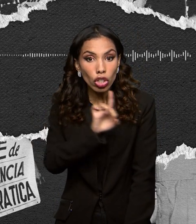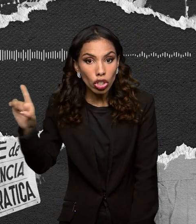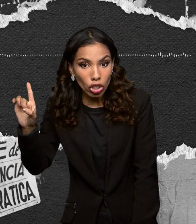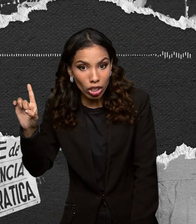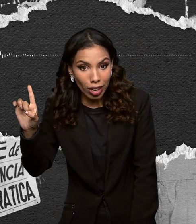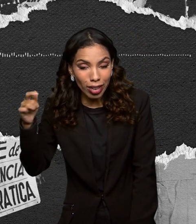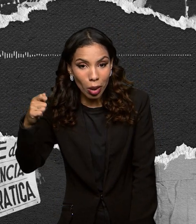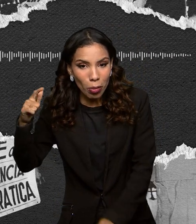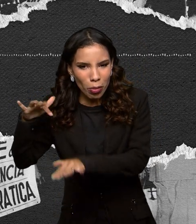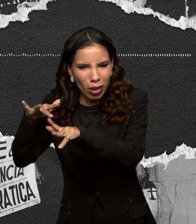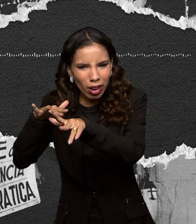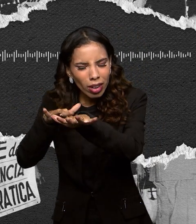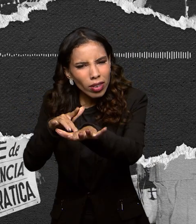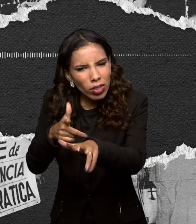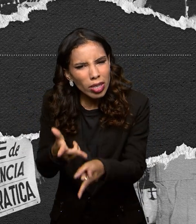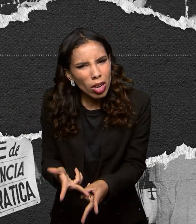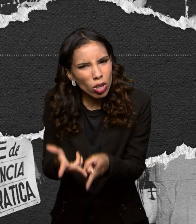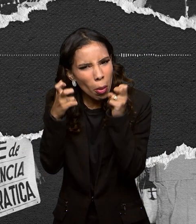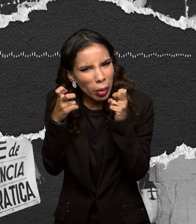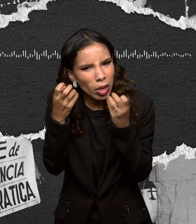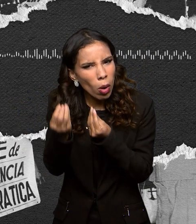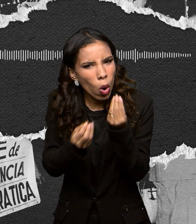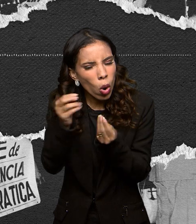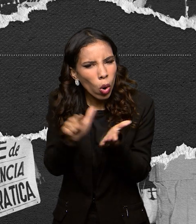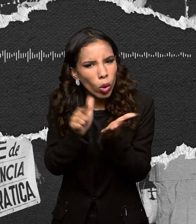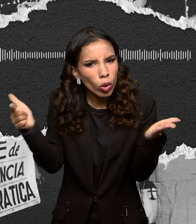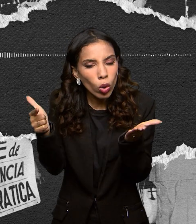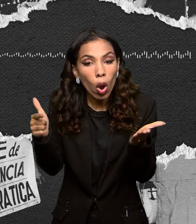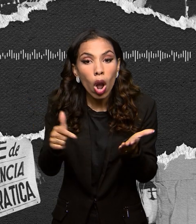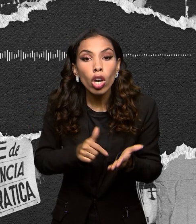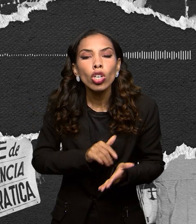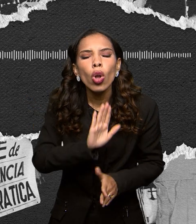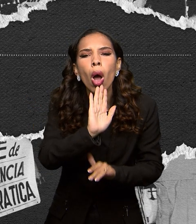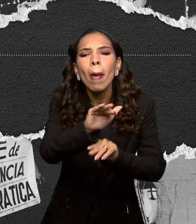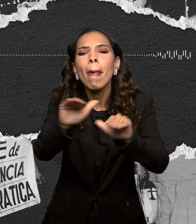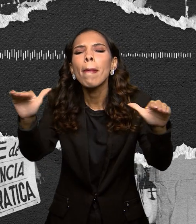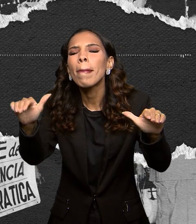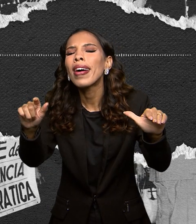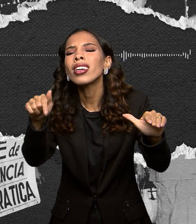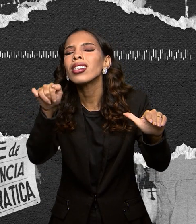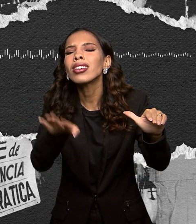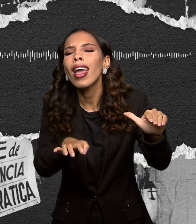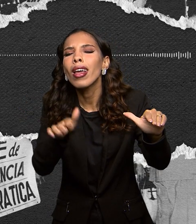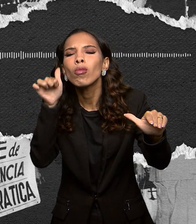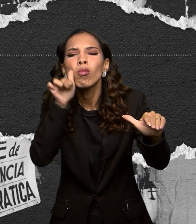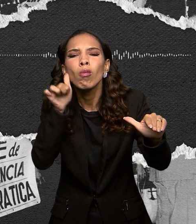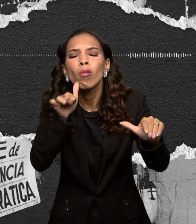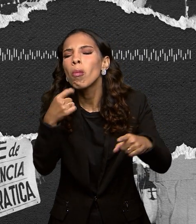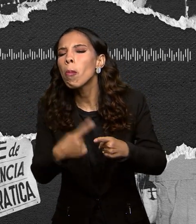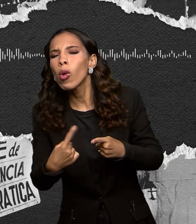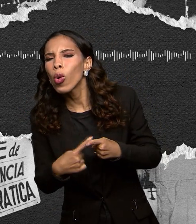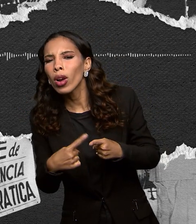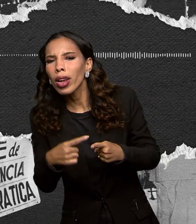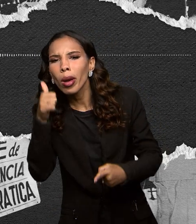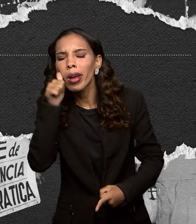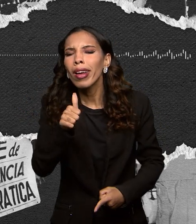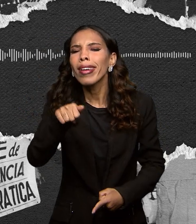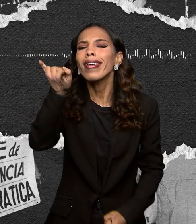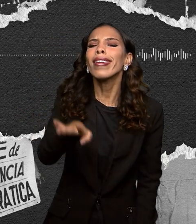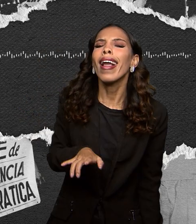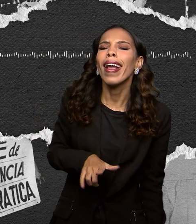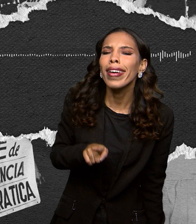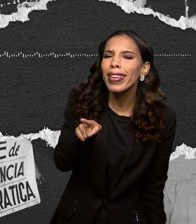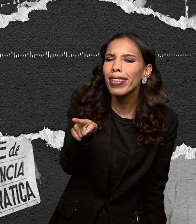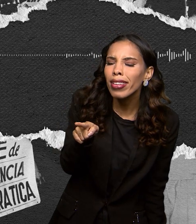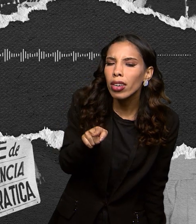na convocação que foi publicada nos jornais? Convidam-se as mulheres. Mas por que mulheres? E quem eram elas?